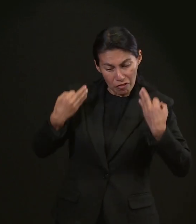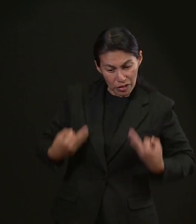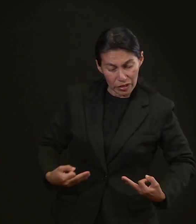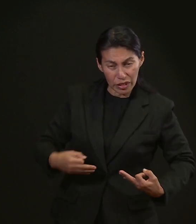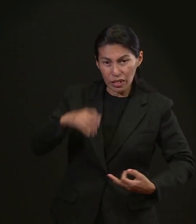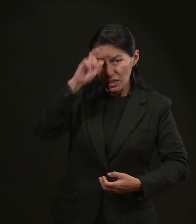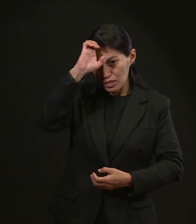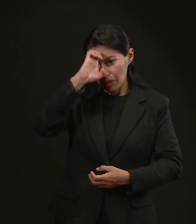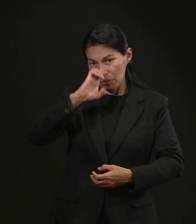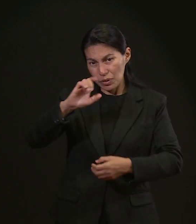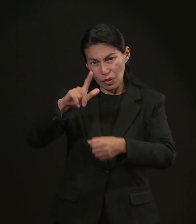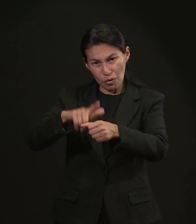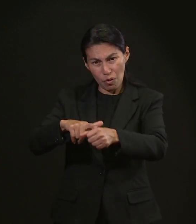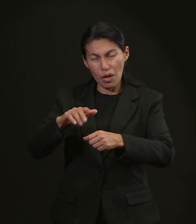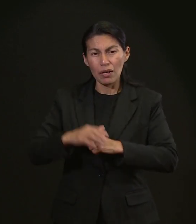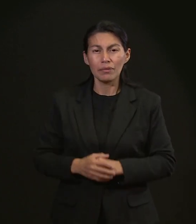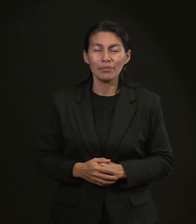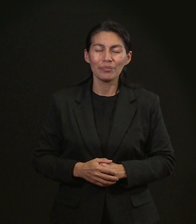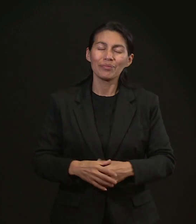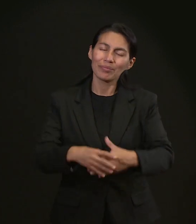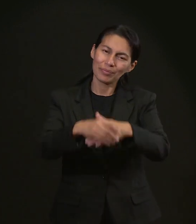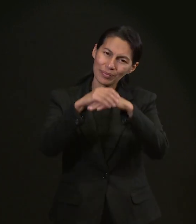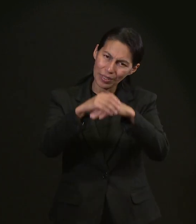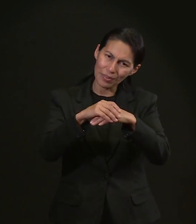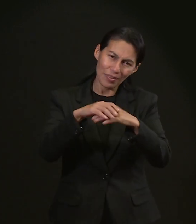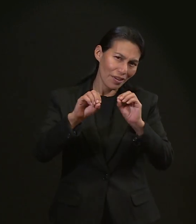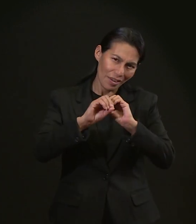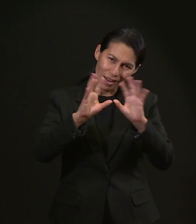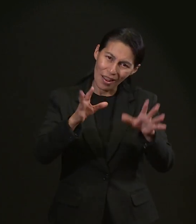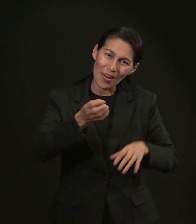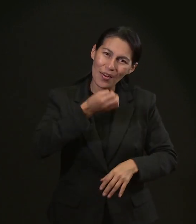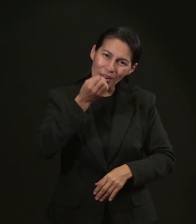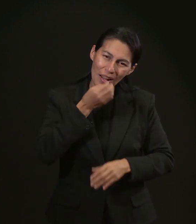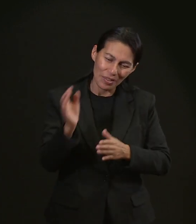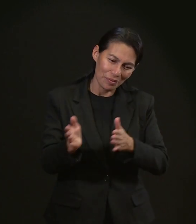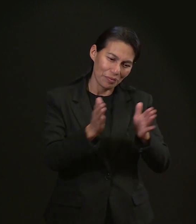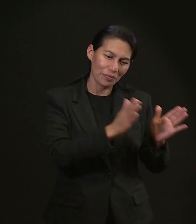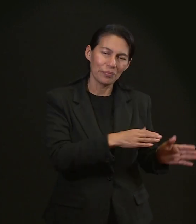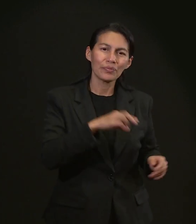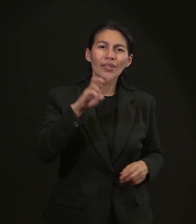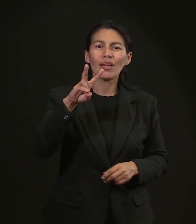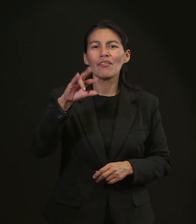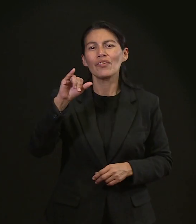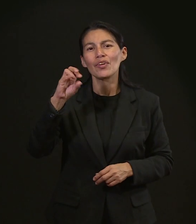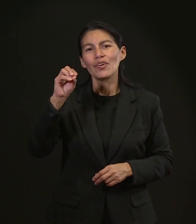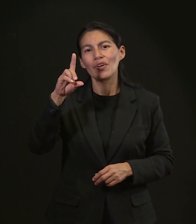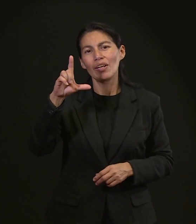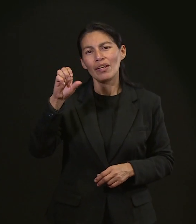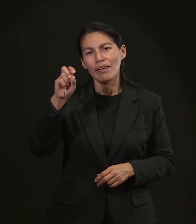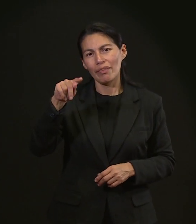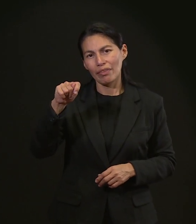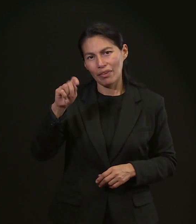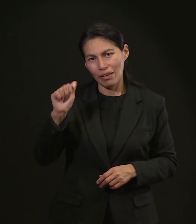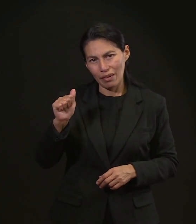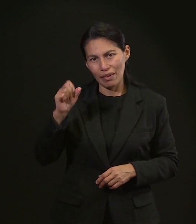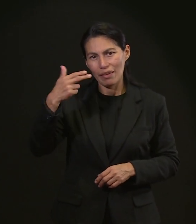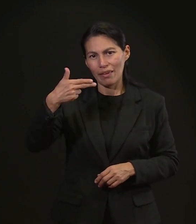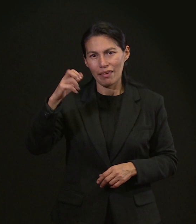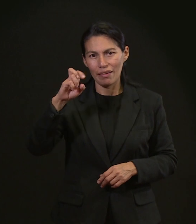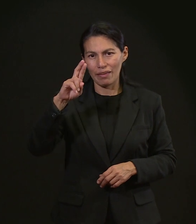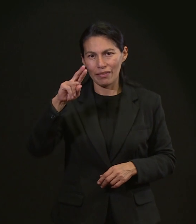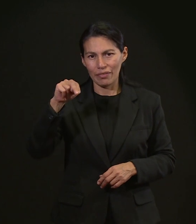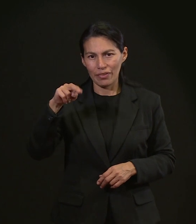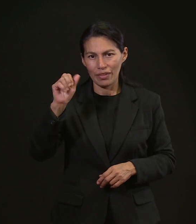un saludo para ti maría leticia y estaremos orando violeta hernández por favor pido seguir orando por mi sobrino